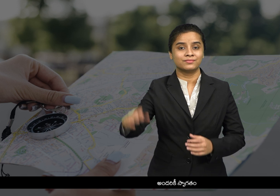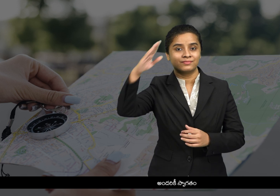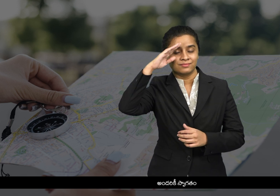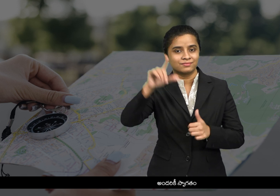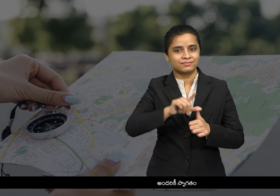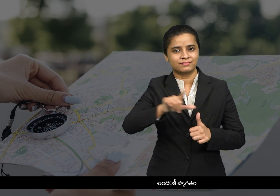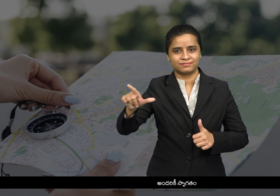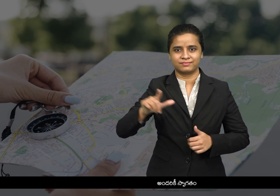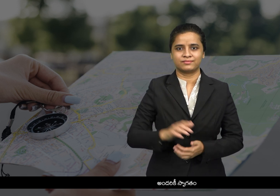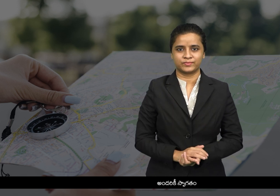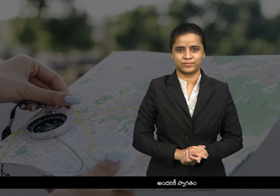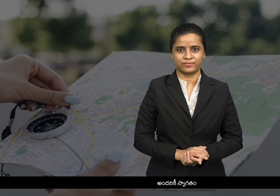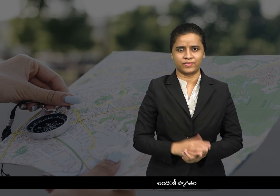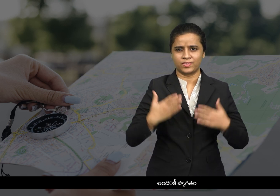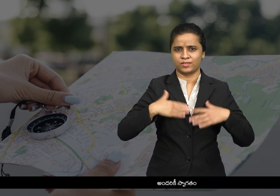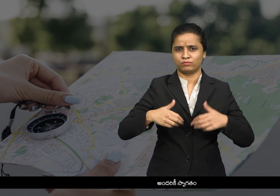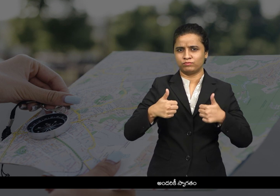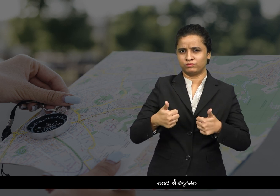అందరికీ స్వాగతం. నా పేరు.